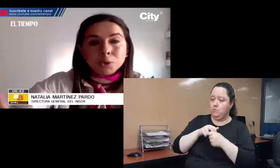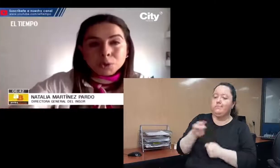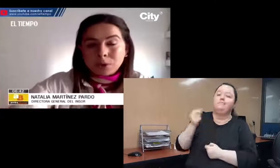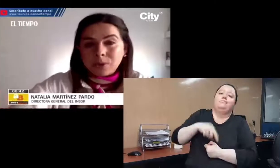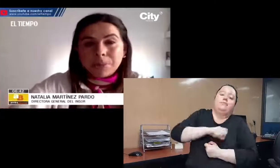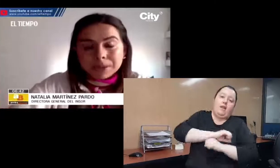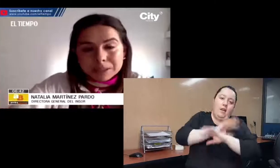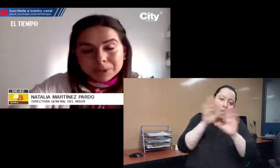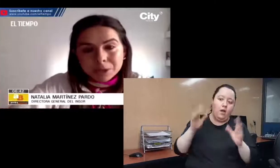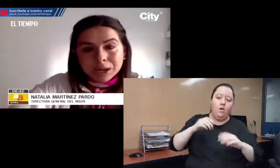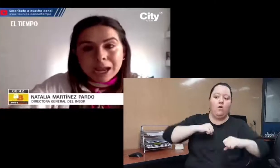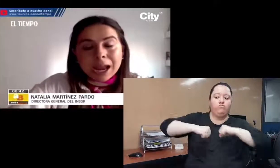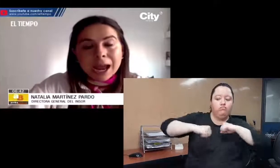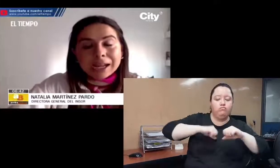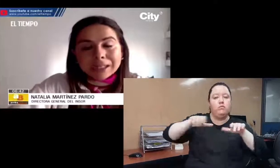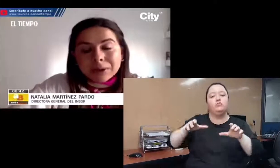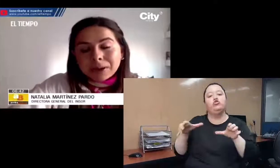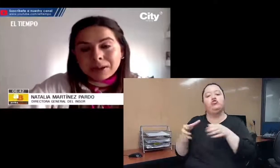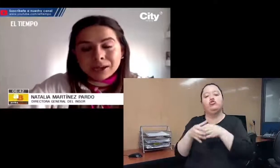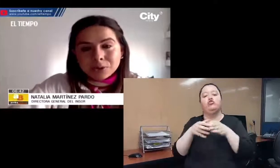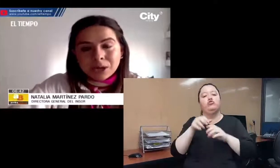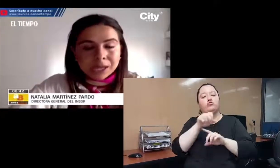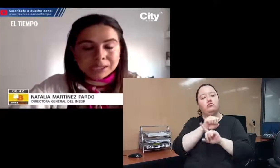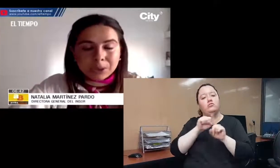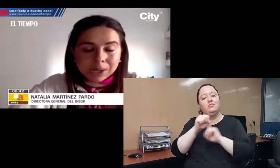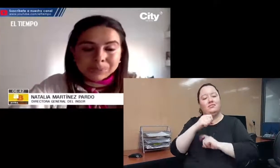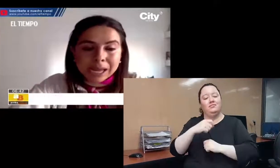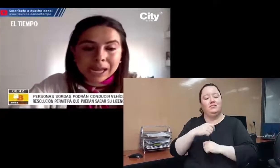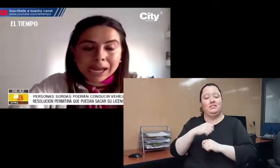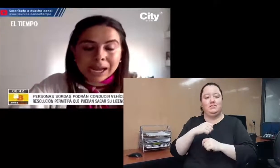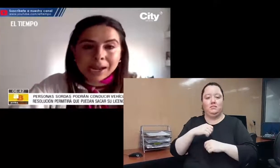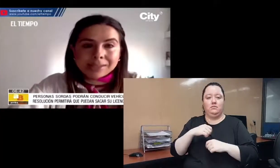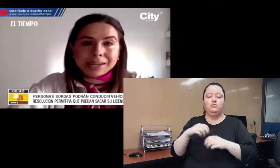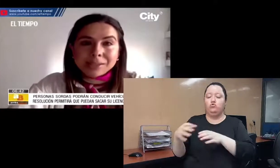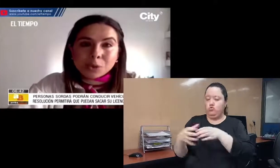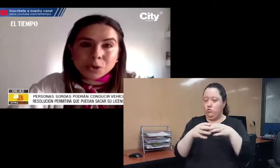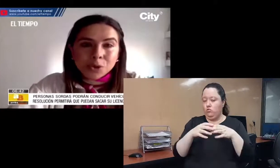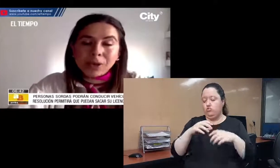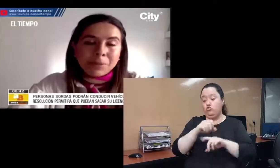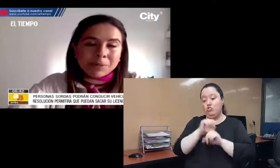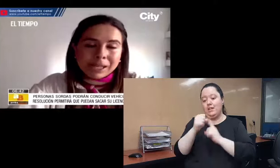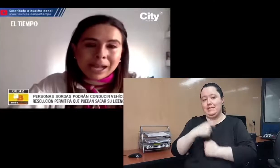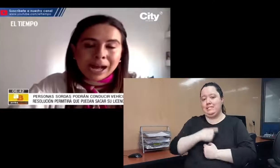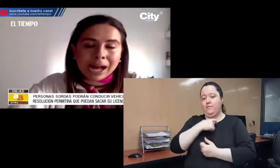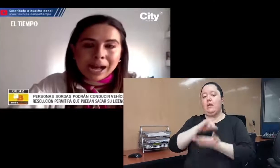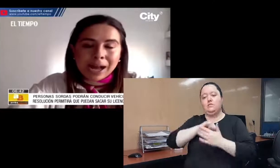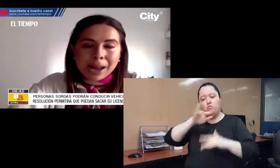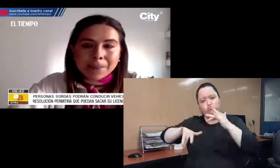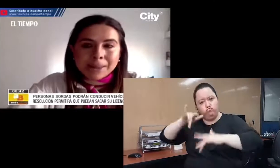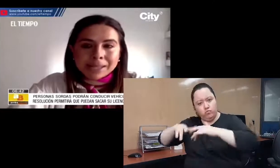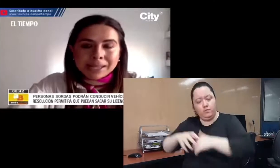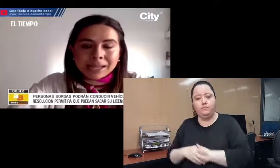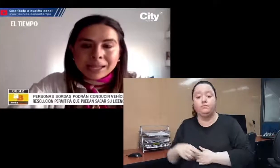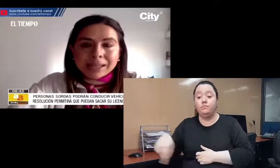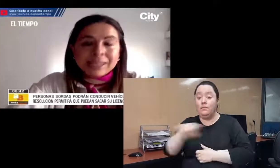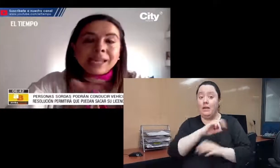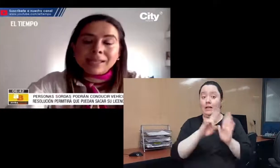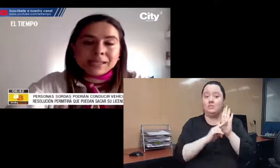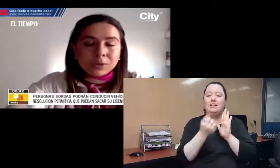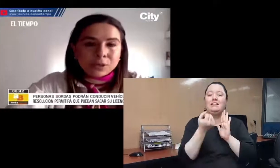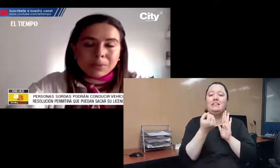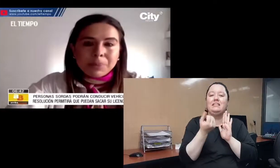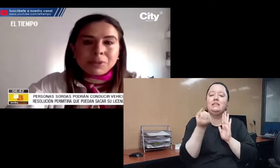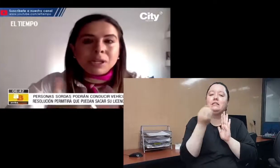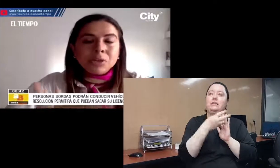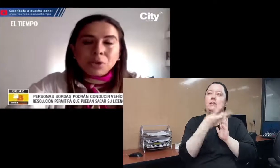y por supuesto la participación activa de la sociedad civil. Esta resolución le permitirá a más de